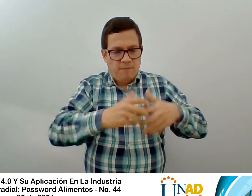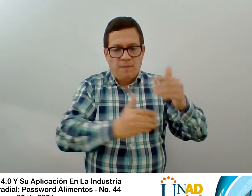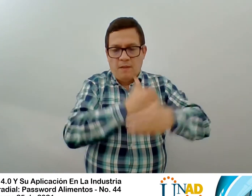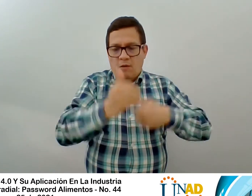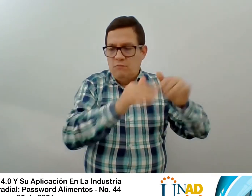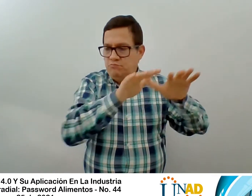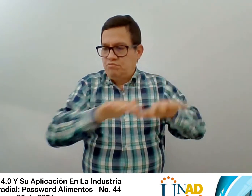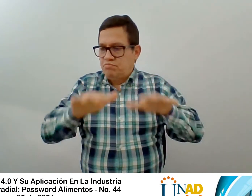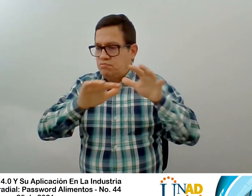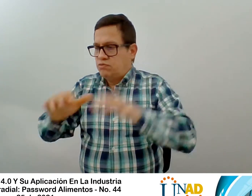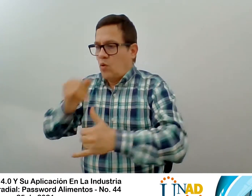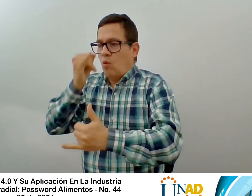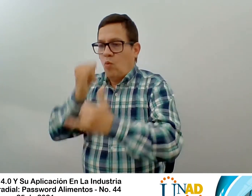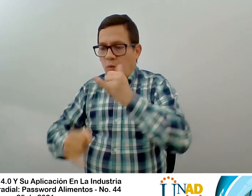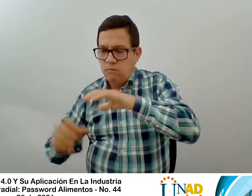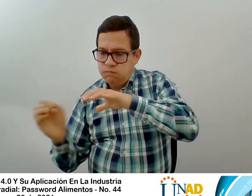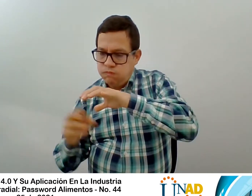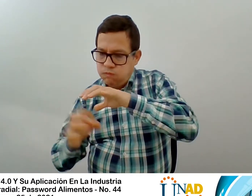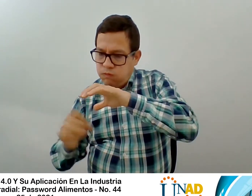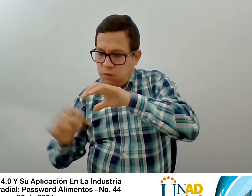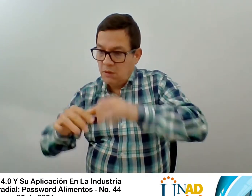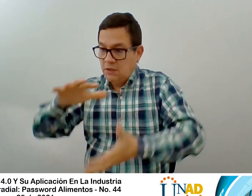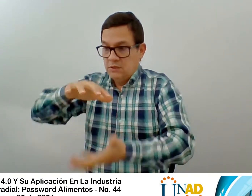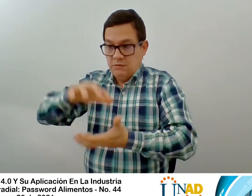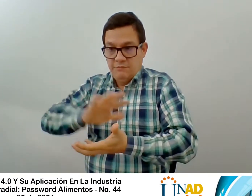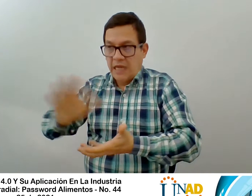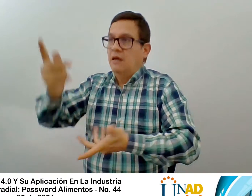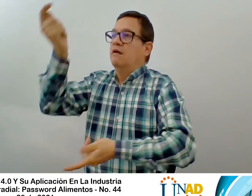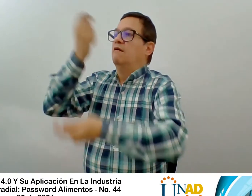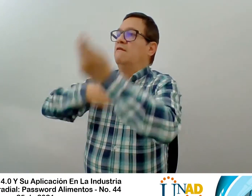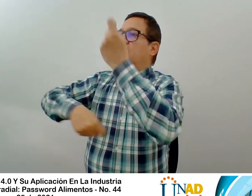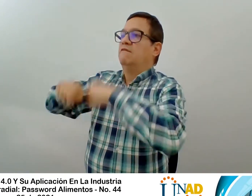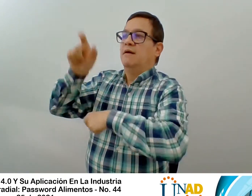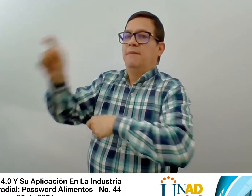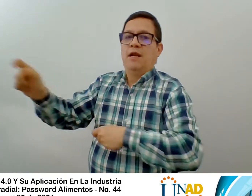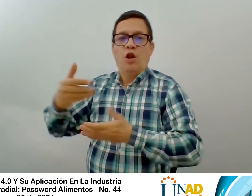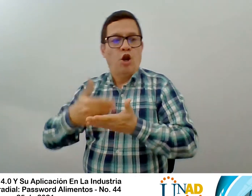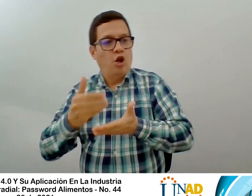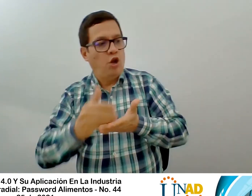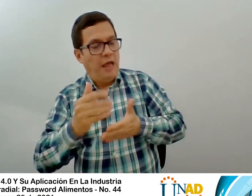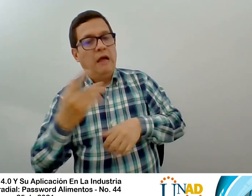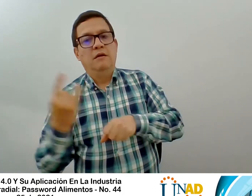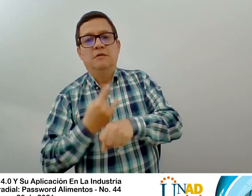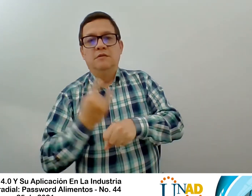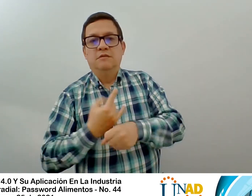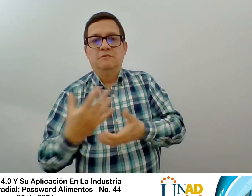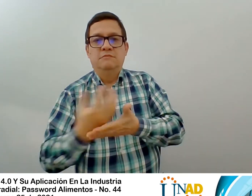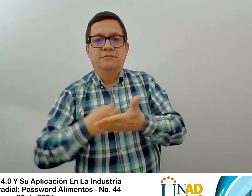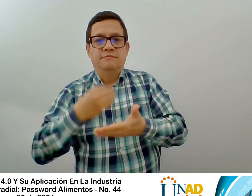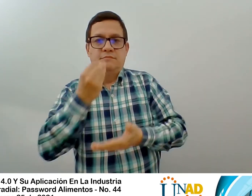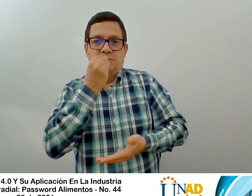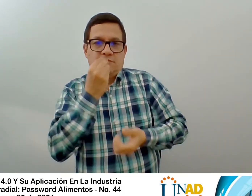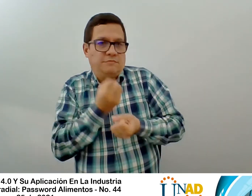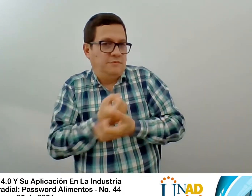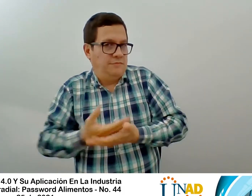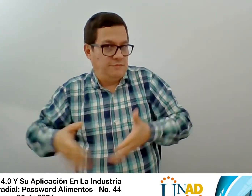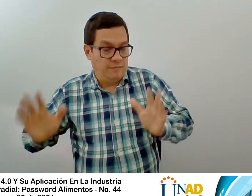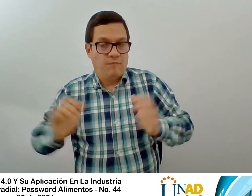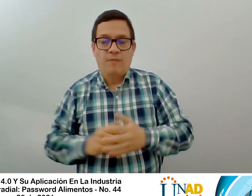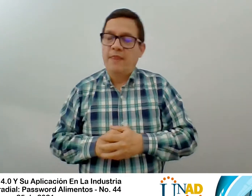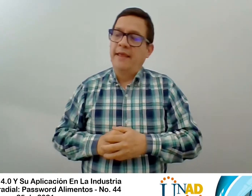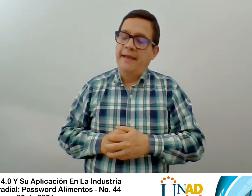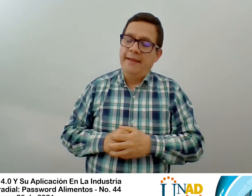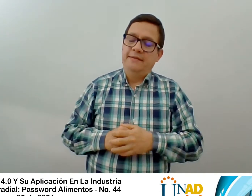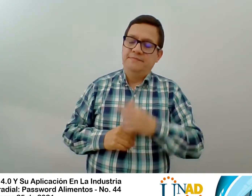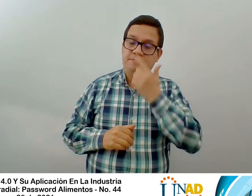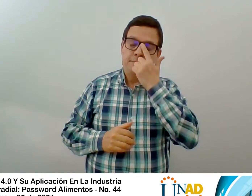el consumidor final. Entonces podríamos de pronto decir que las TICs han sido como